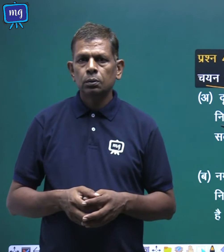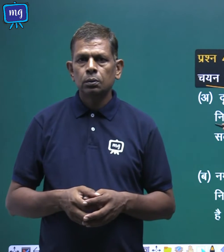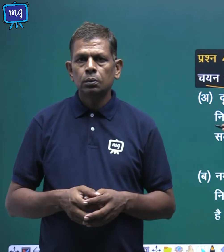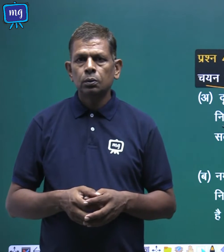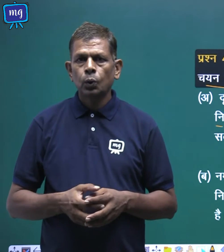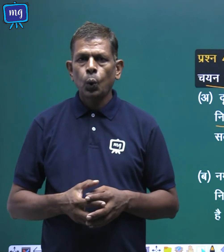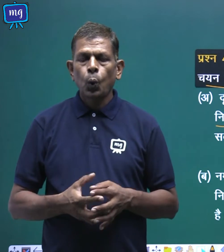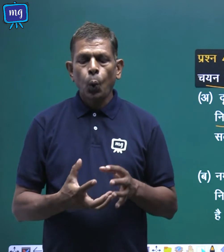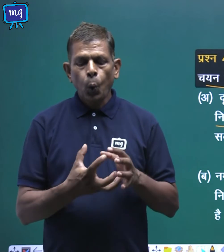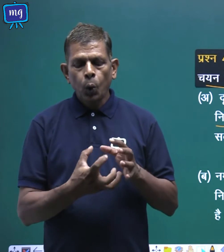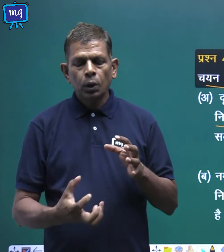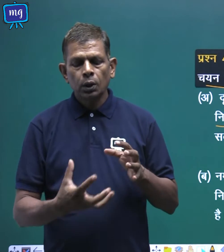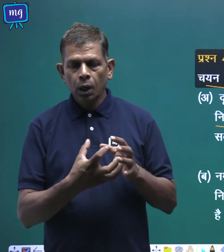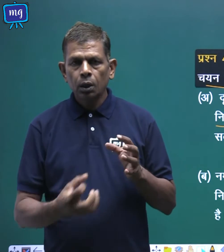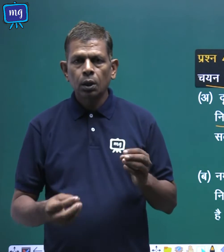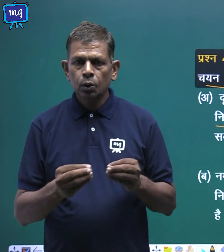निस्यंदन द्वारा